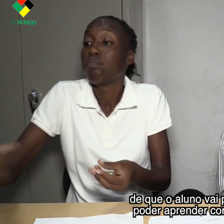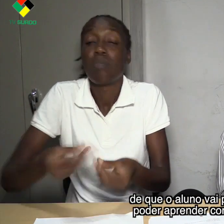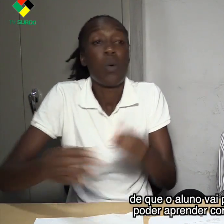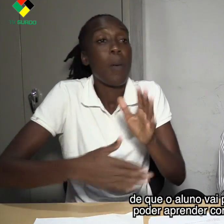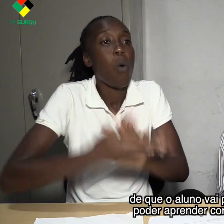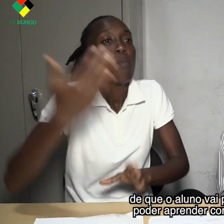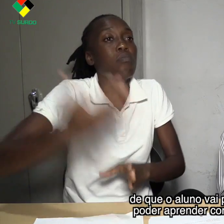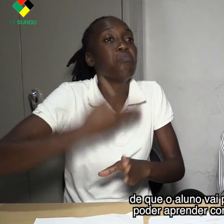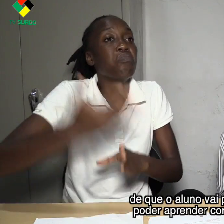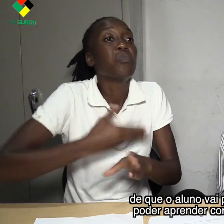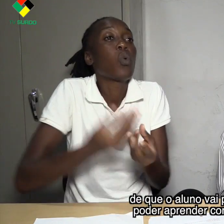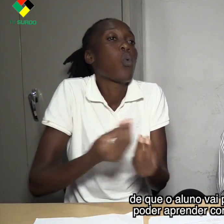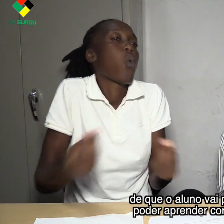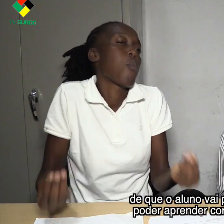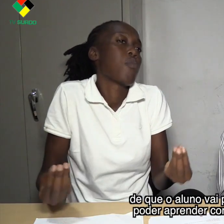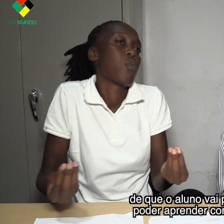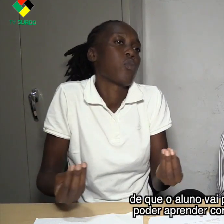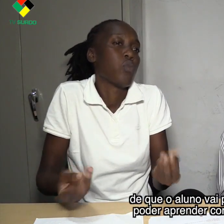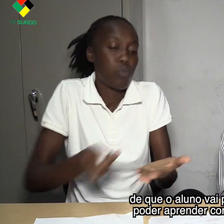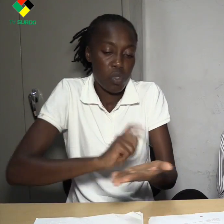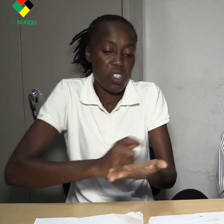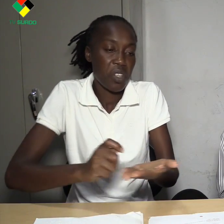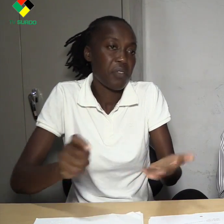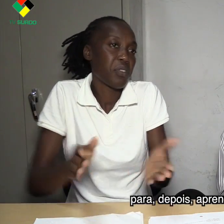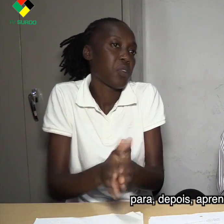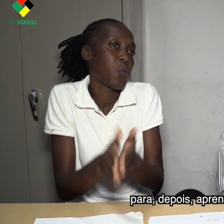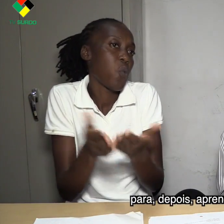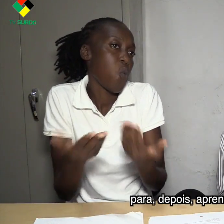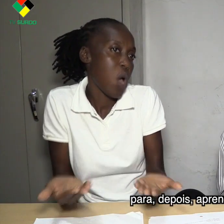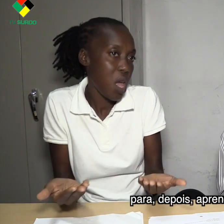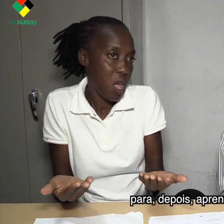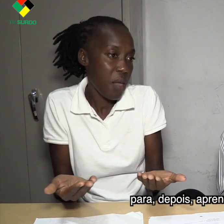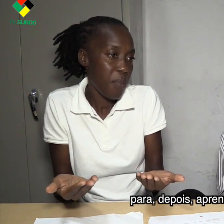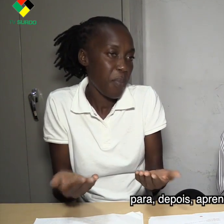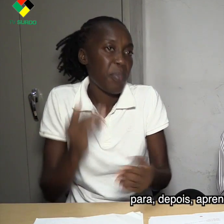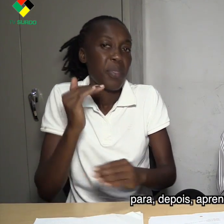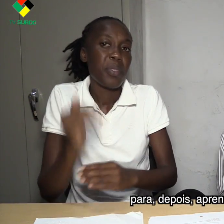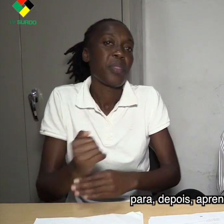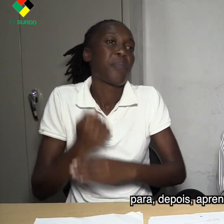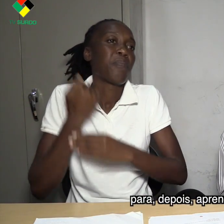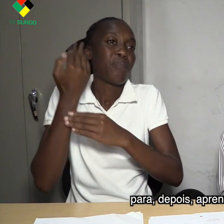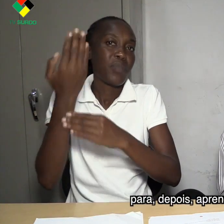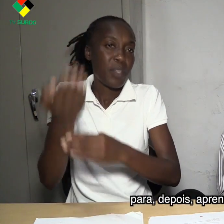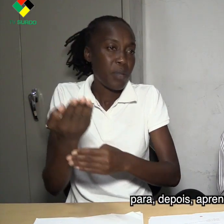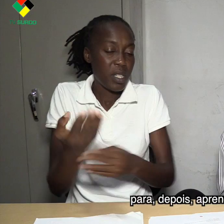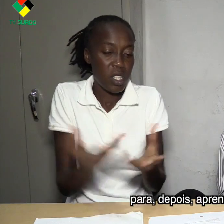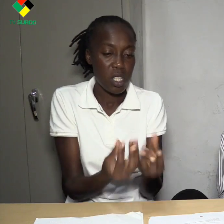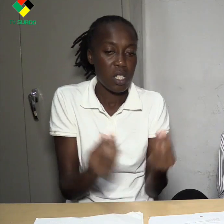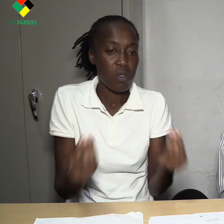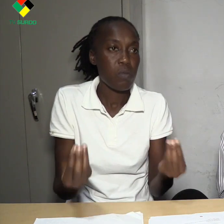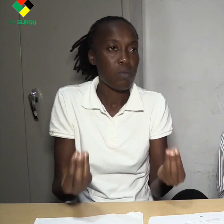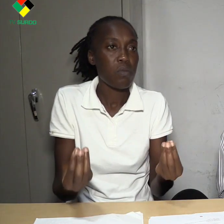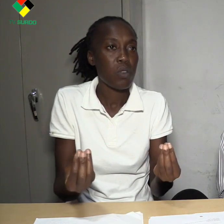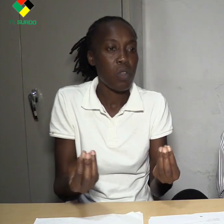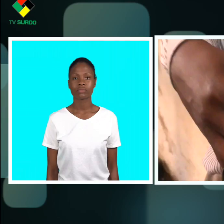poder aprender como escrever, para depois aprender como ler.